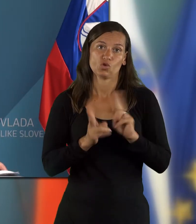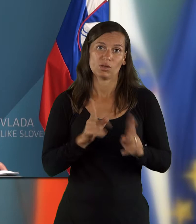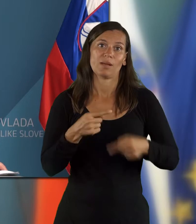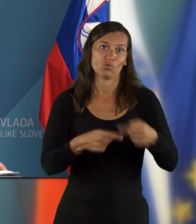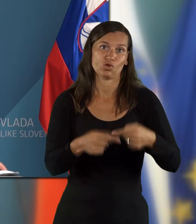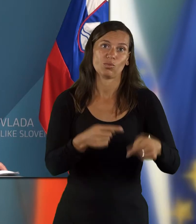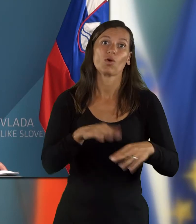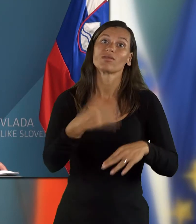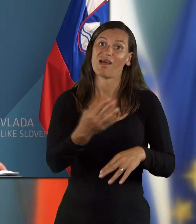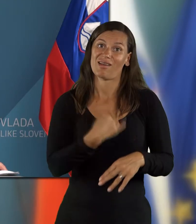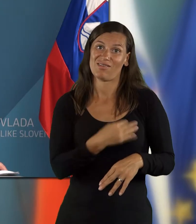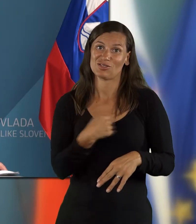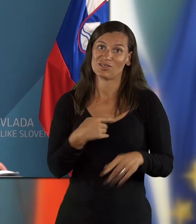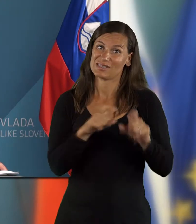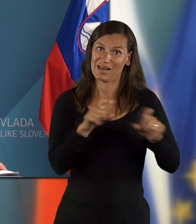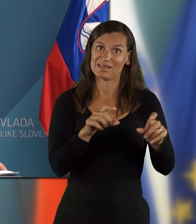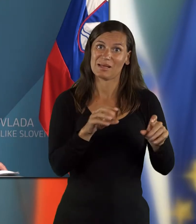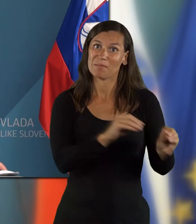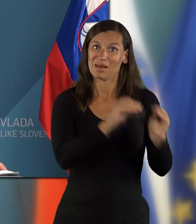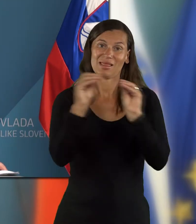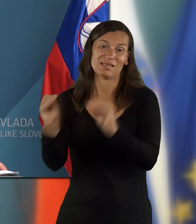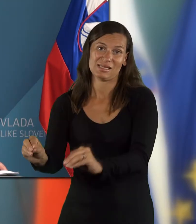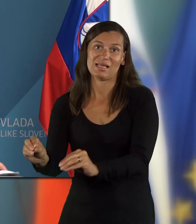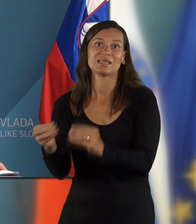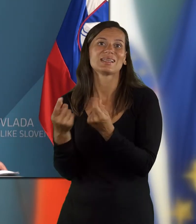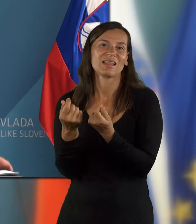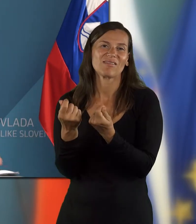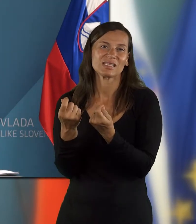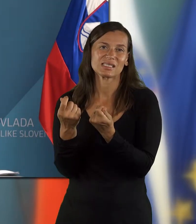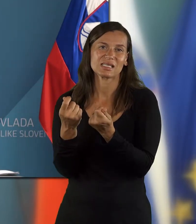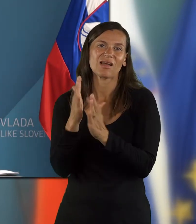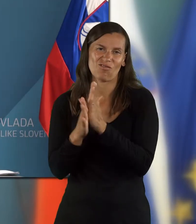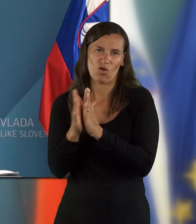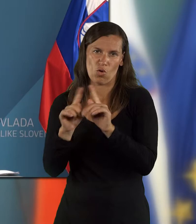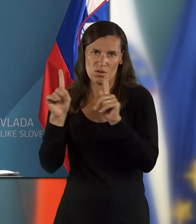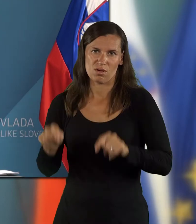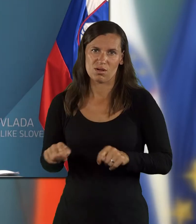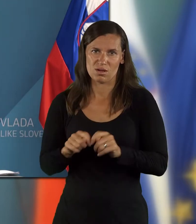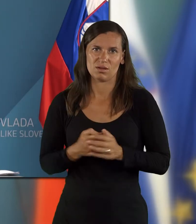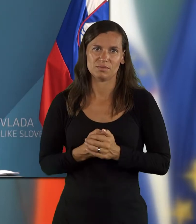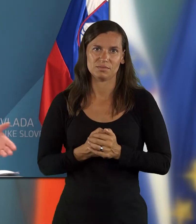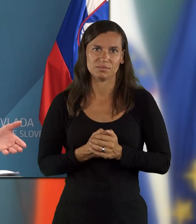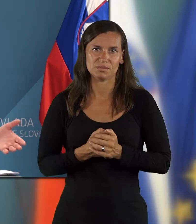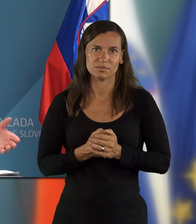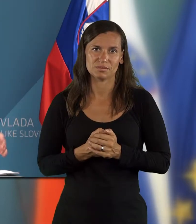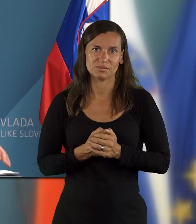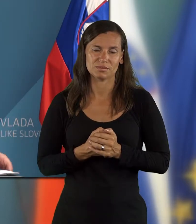sproženih sodnih postopkov na Hrvaškem zaradi prenesenih deviznih vlog.